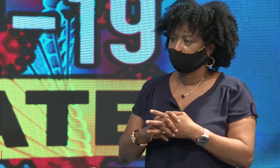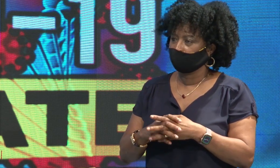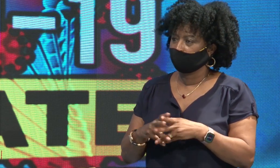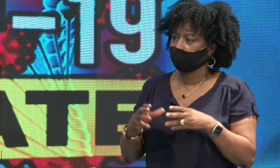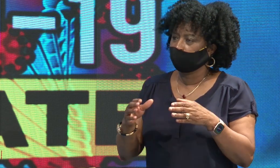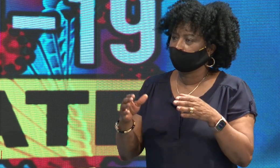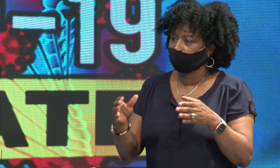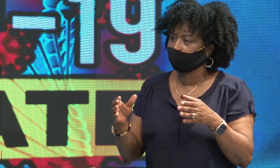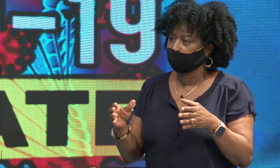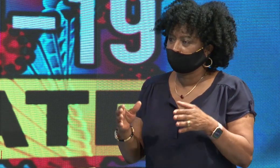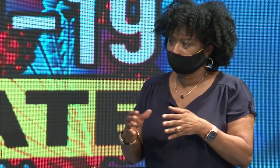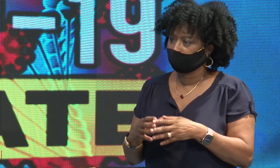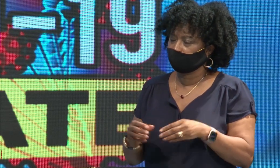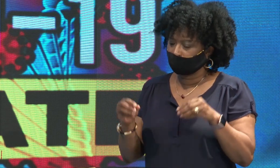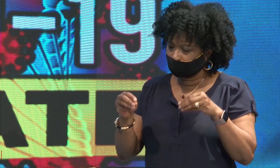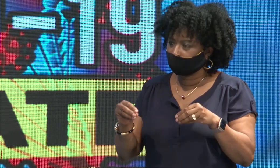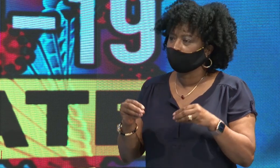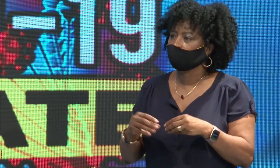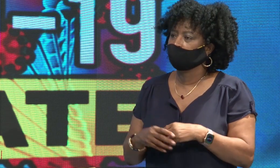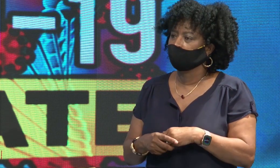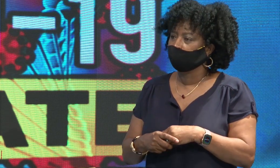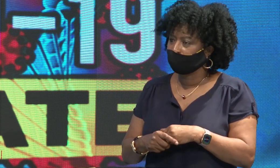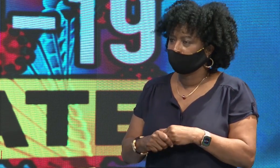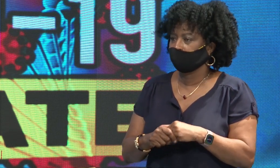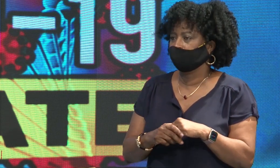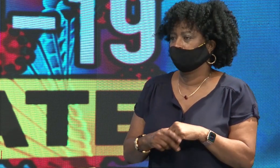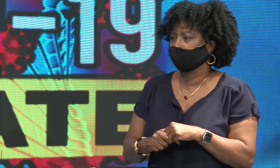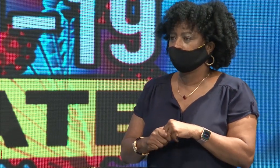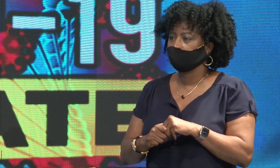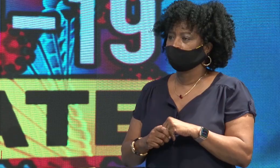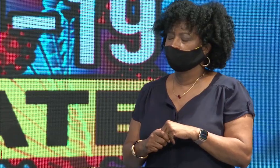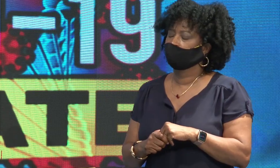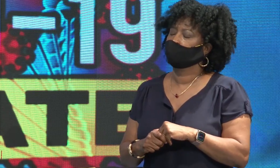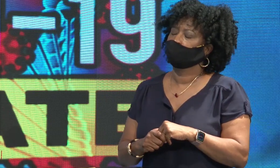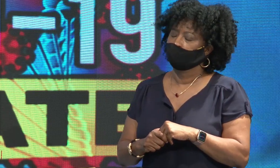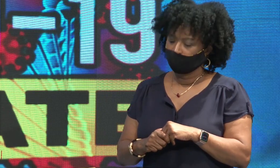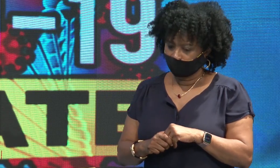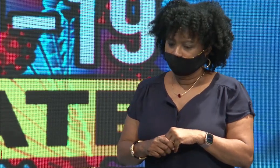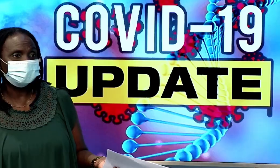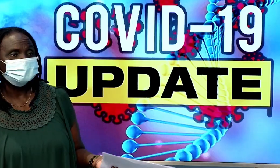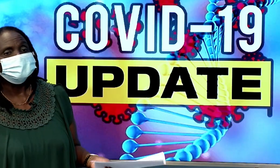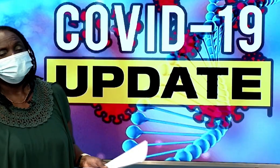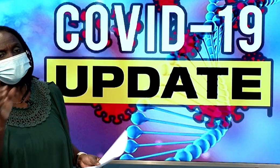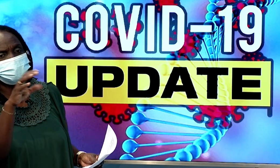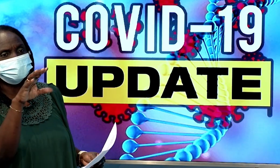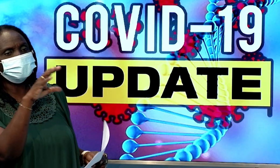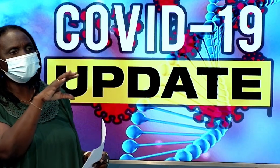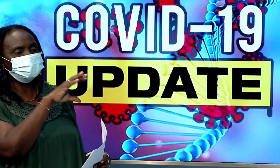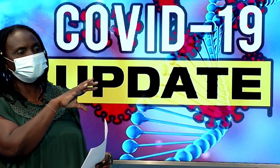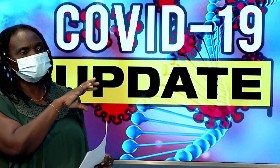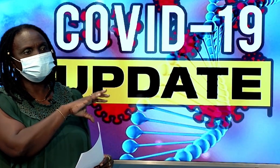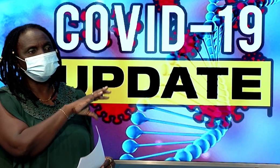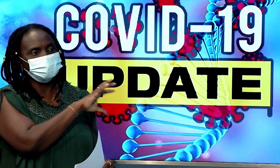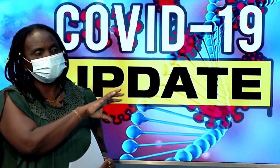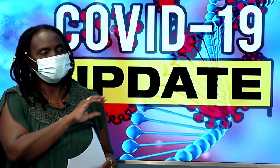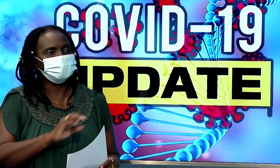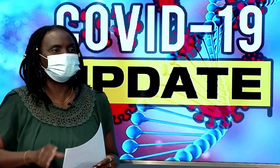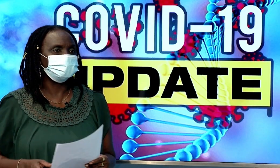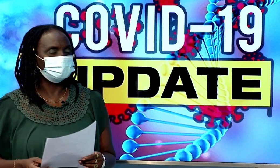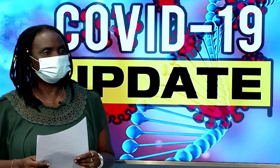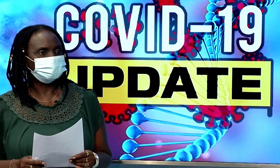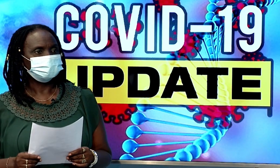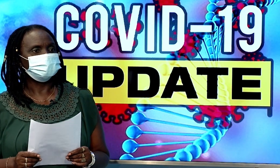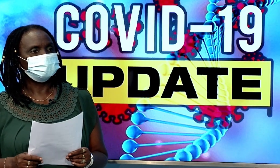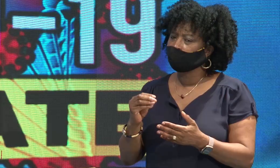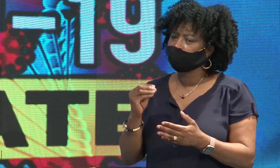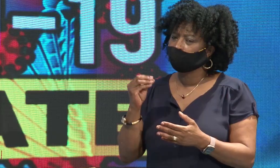waarin we zeggen, voor het geval dat. Mm-hmm. We zitten midden in de pandemie. Dat geval is er nu, ja. Maar hoeveel geld hadden jullie opgehaald